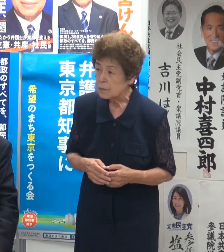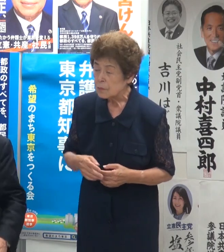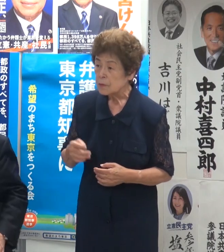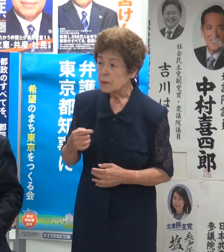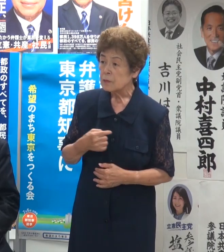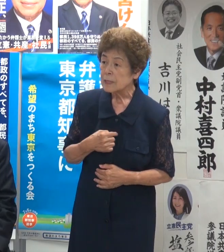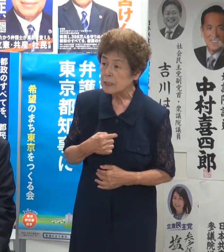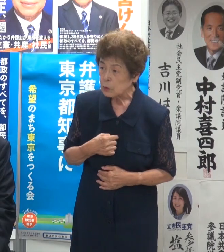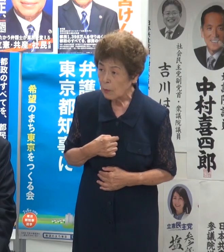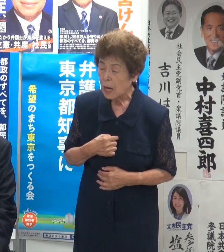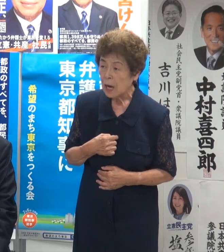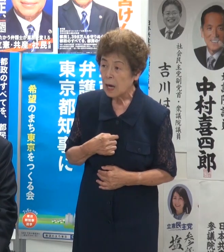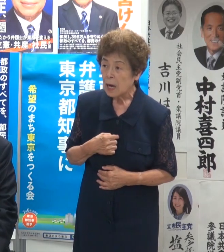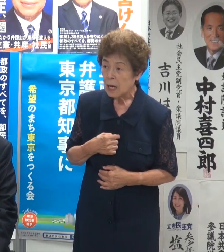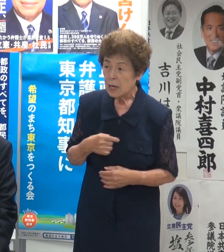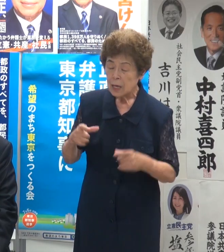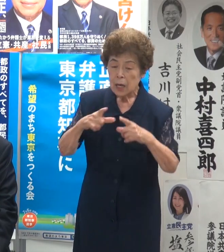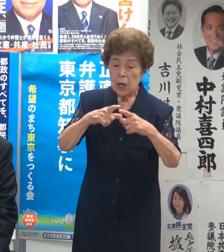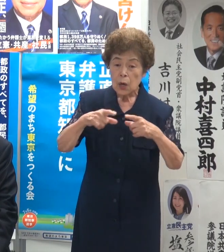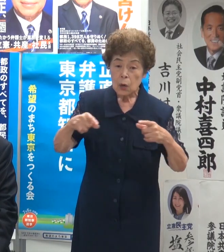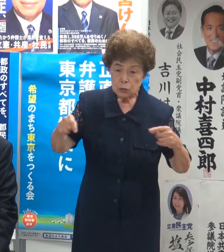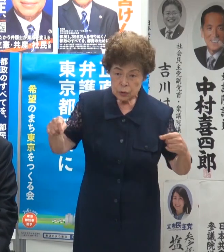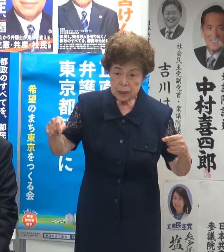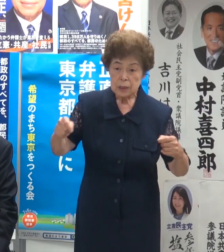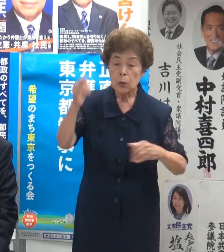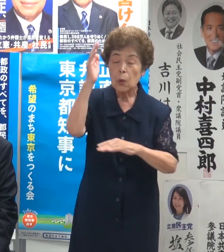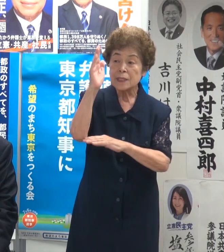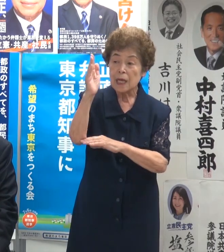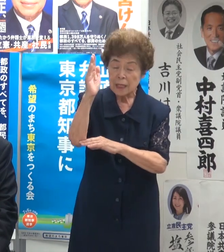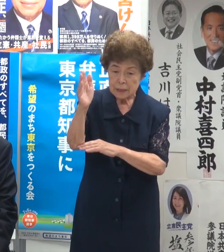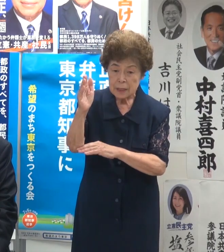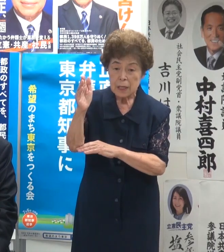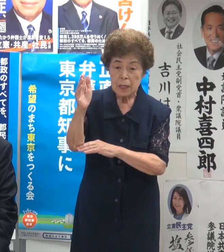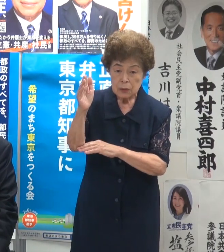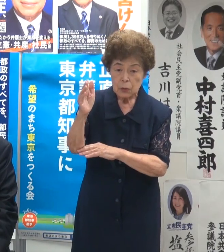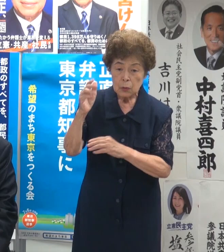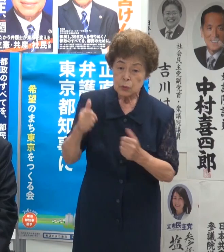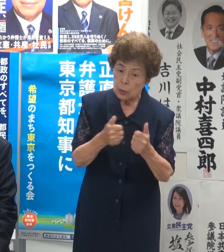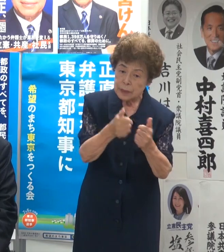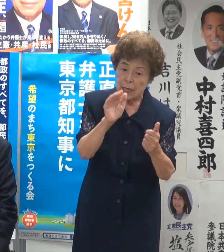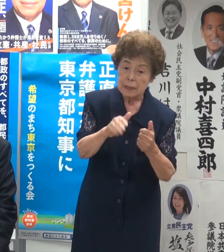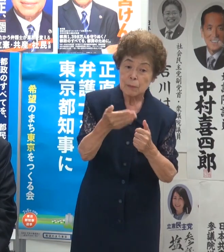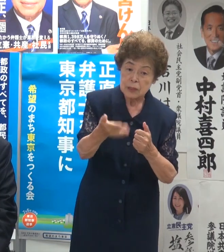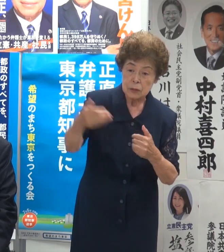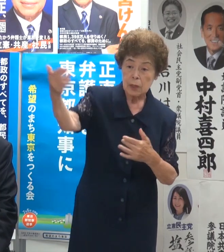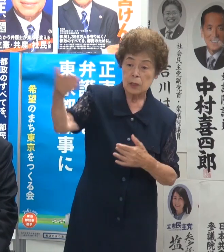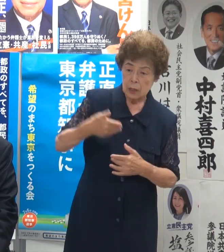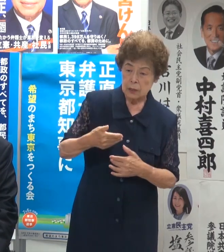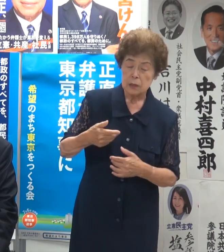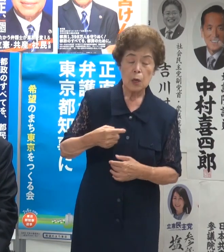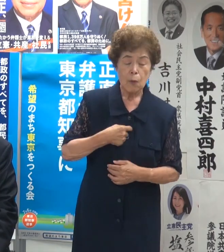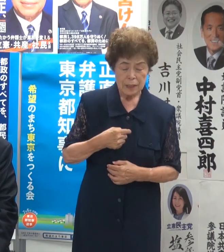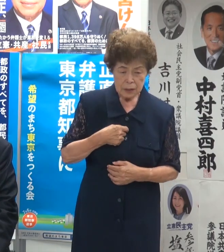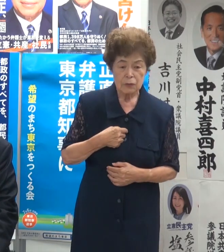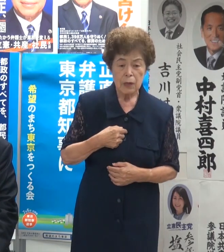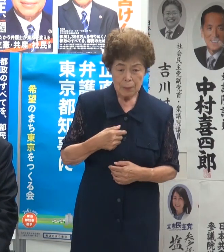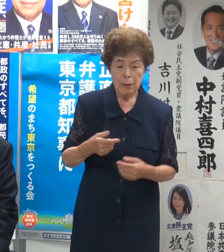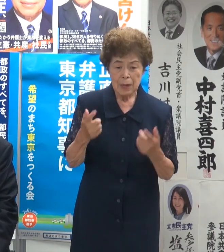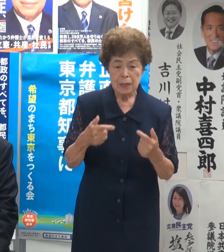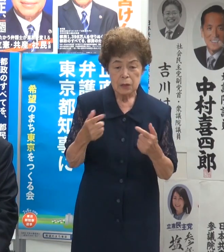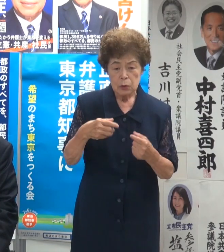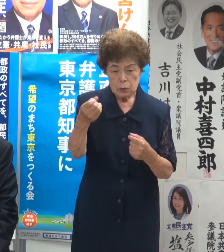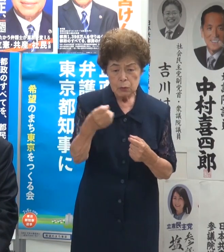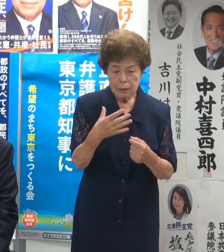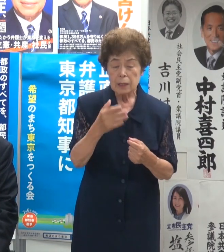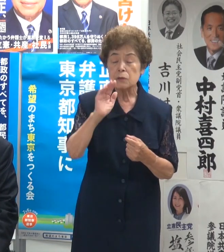私自身はですね、その国政の、要請とかそういうのは結構受けてるんですけ